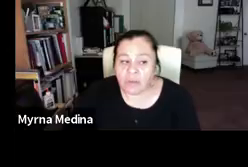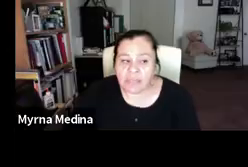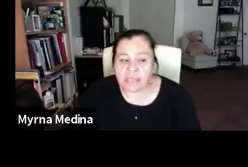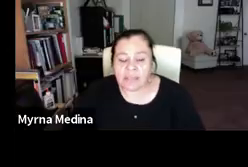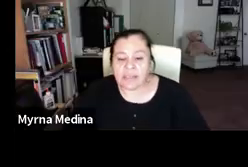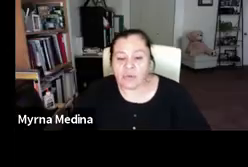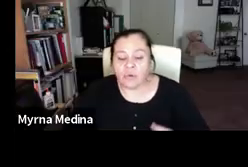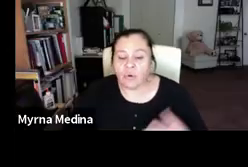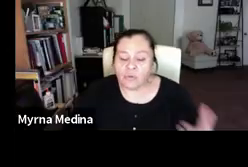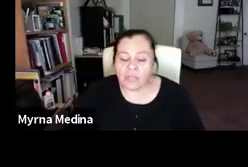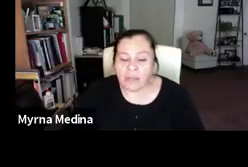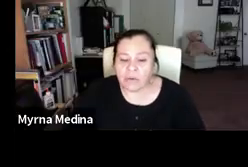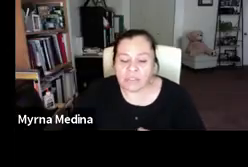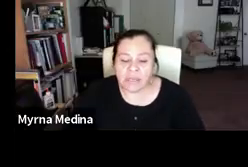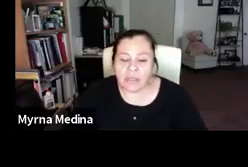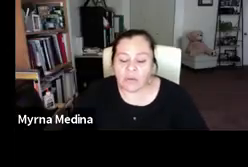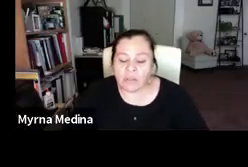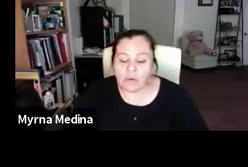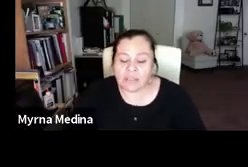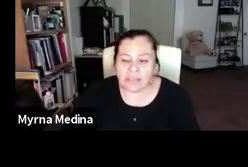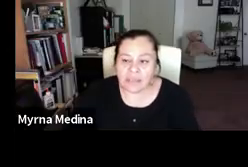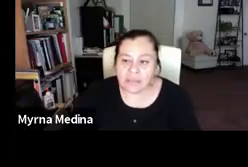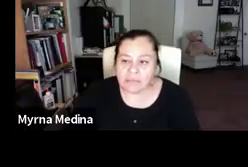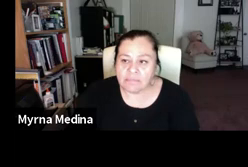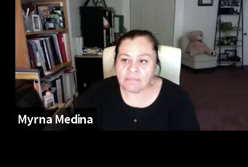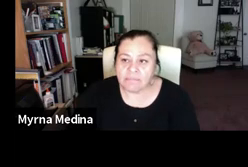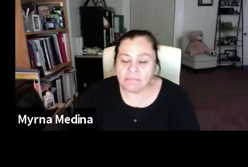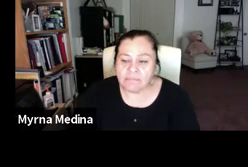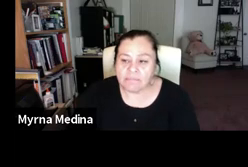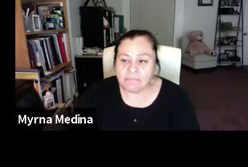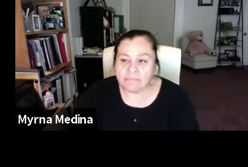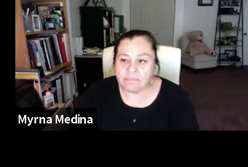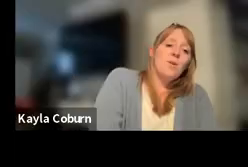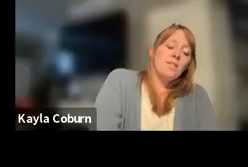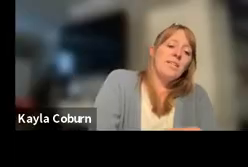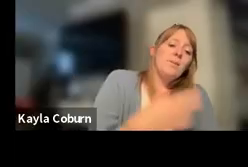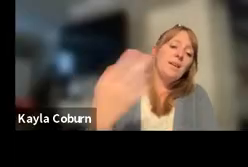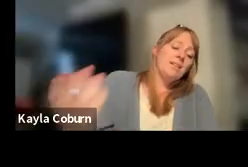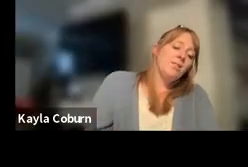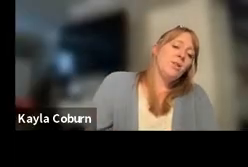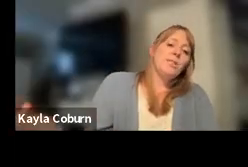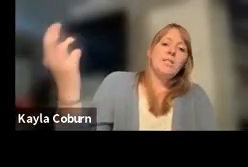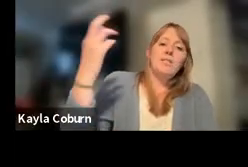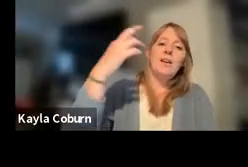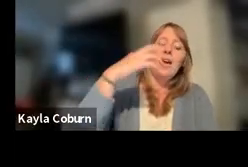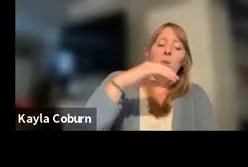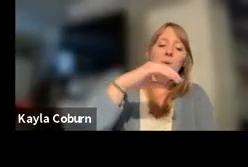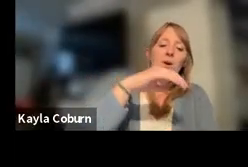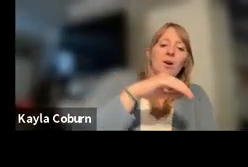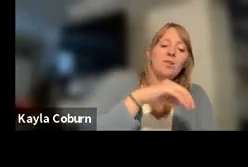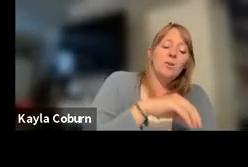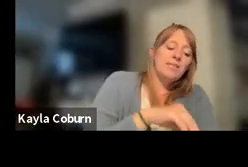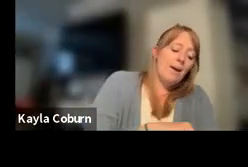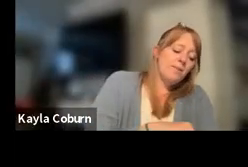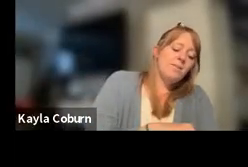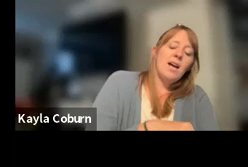cuando ella hace eso, no usa la mano izquierda cuando hace señas. So the team has chosen to help